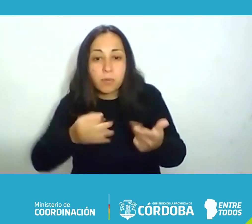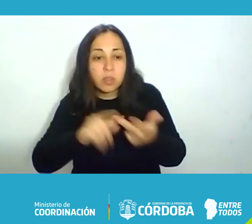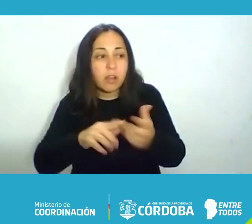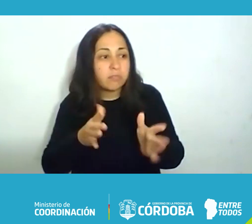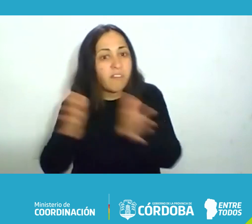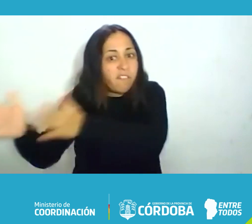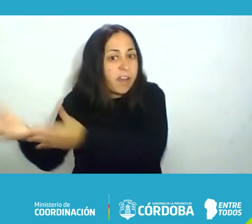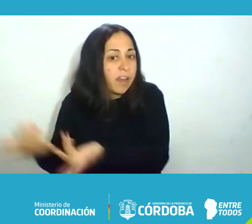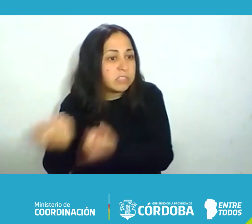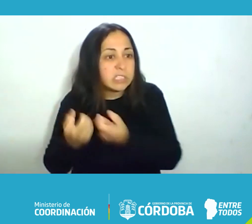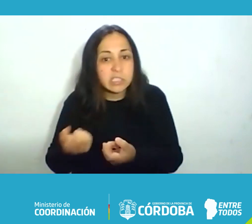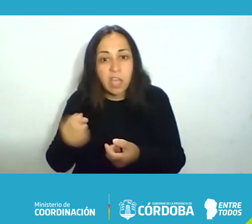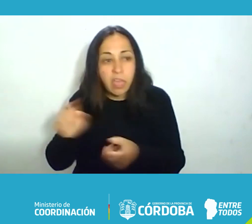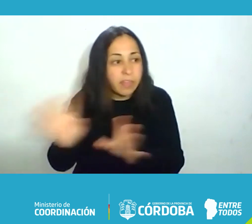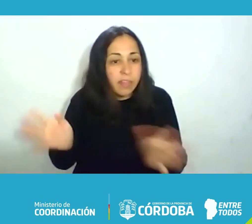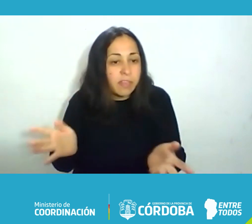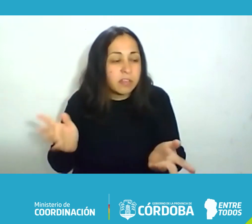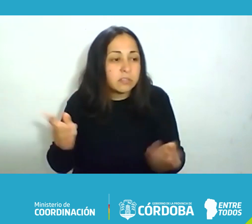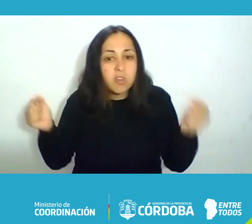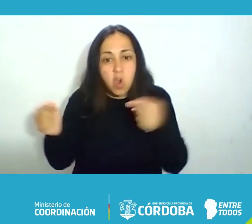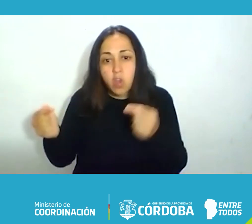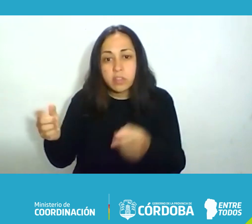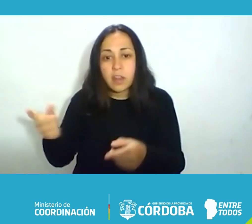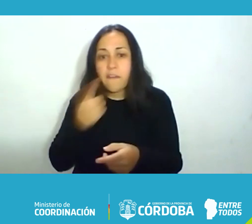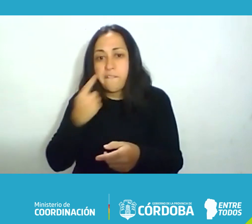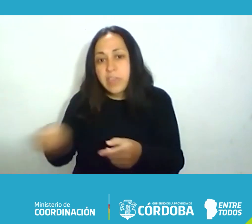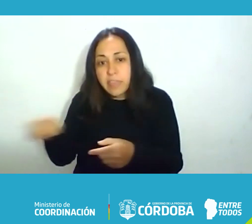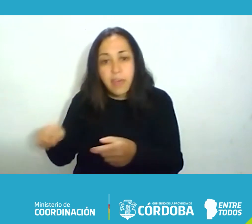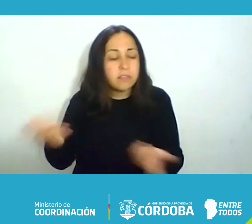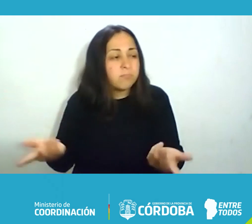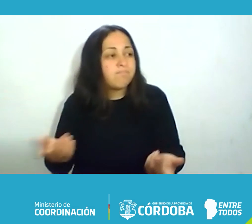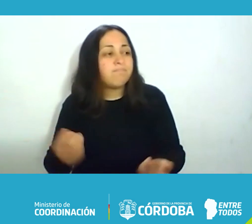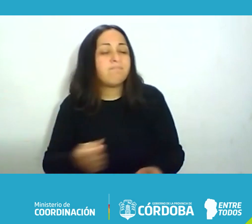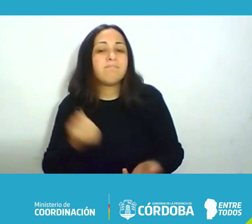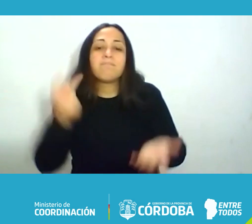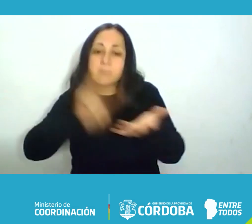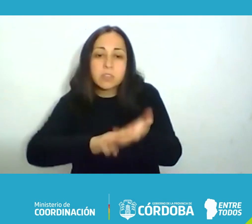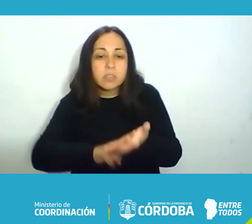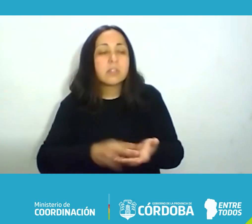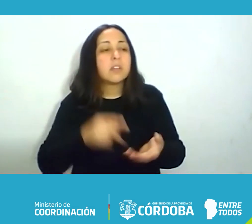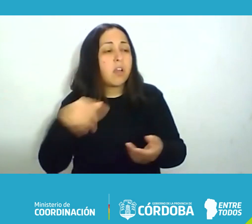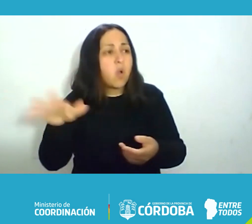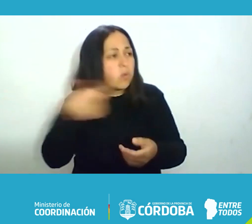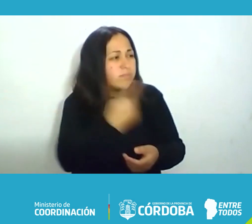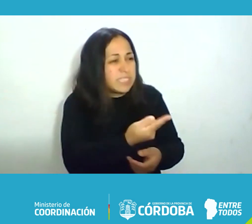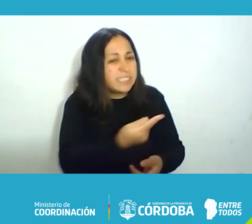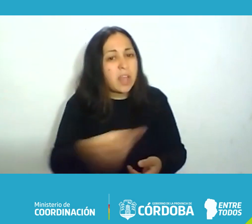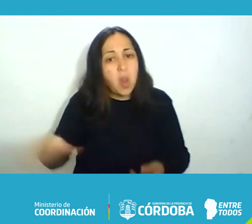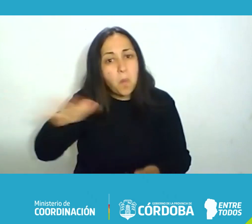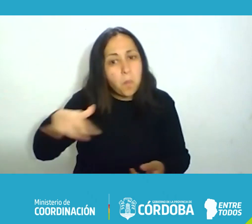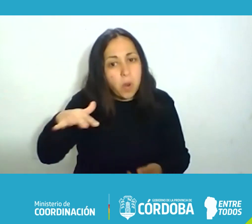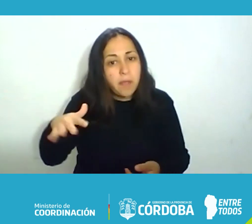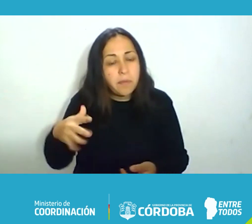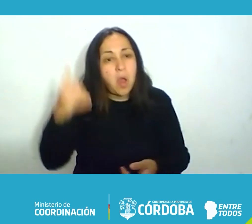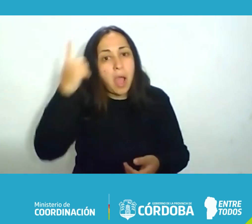que quedaron fuera y no se encargó nadie, atentando con la vida misma de los pobladores de Punilla. Insiste en que el pueblo cada